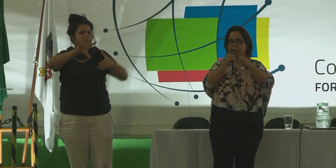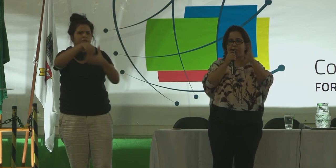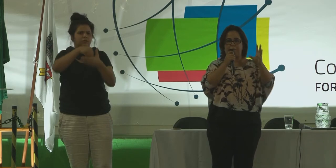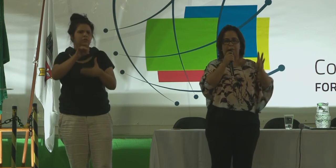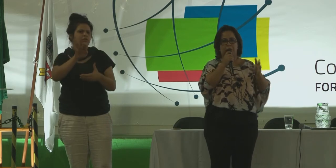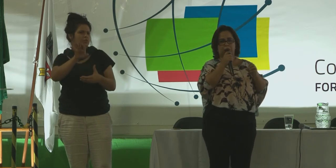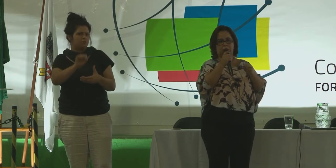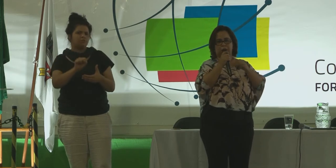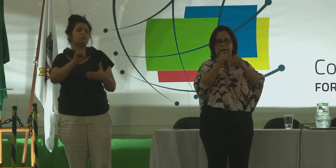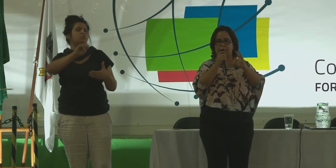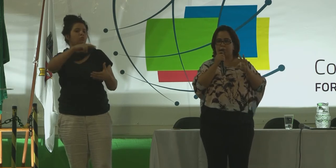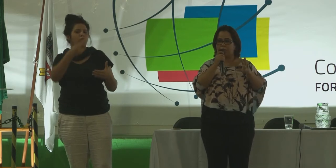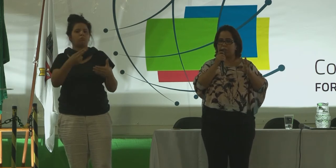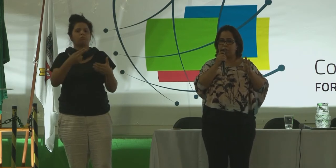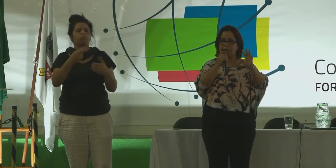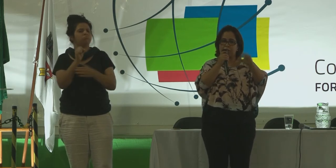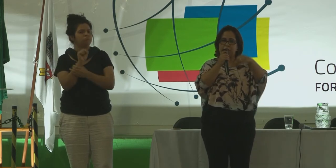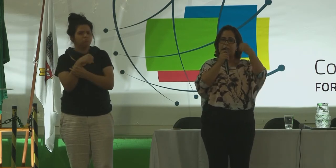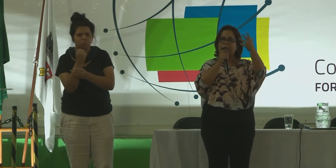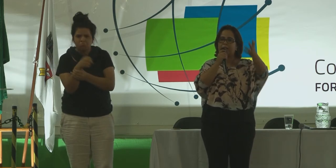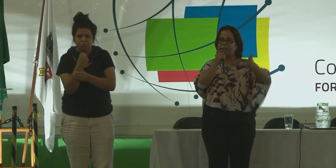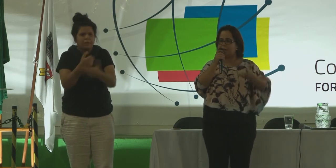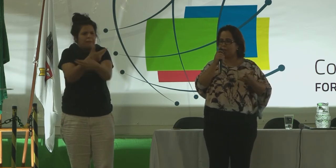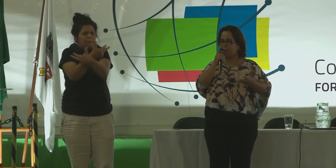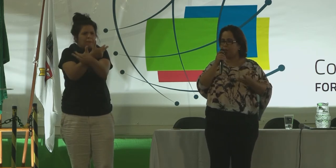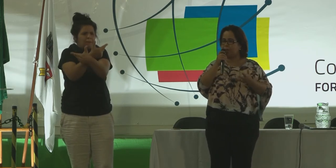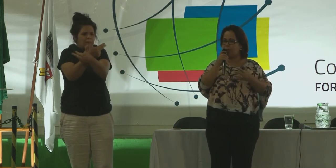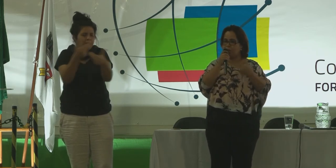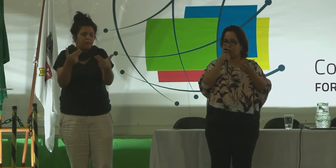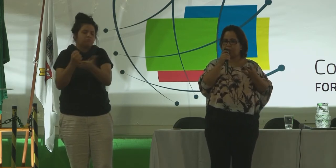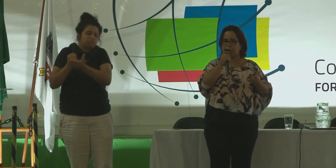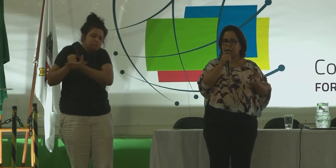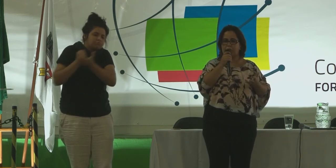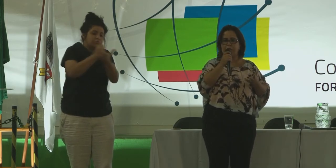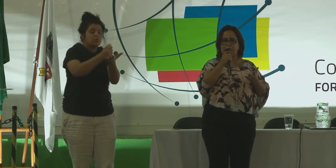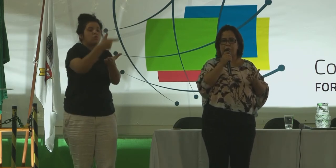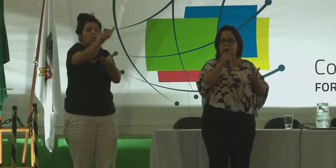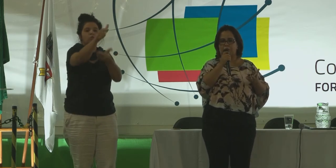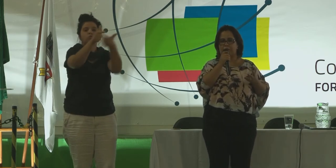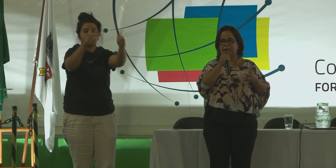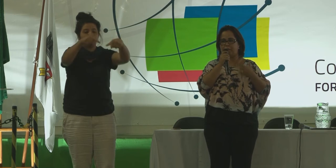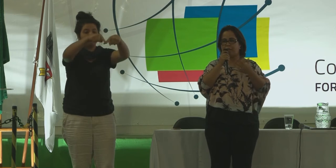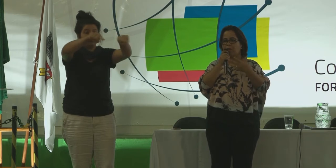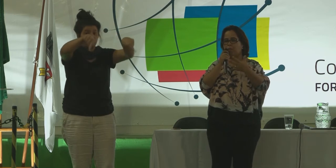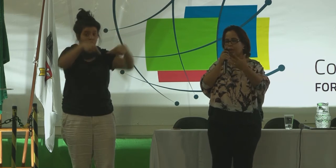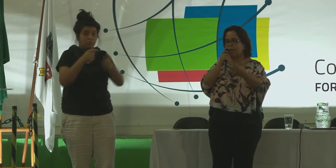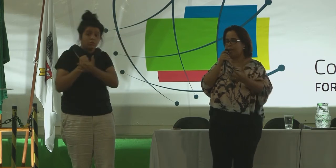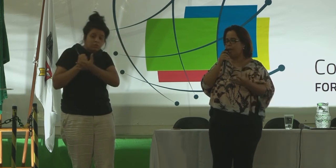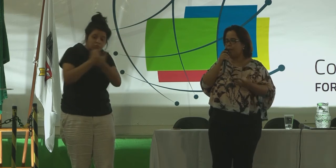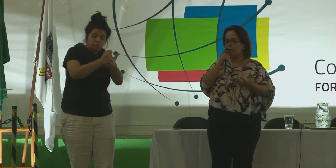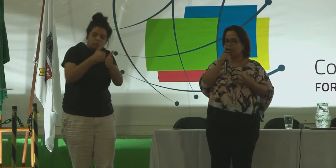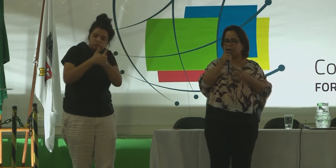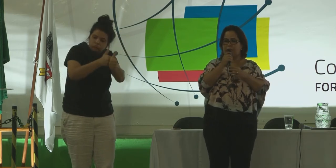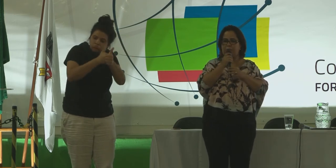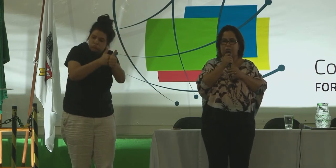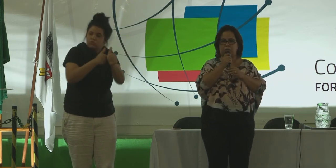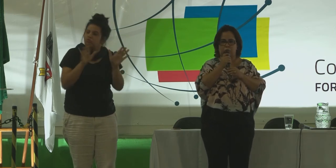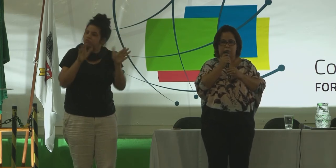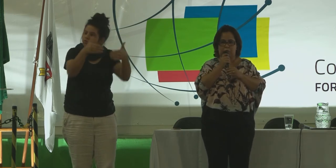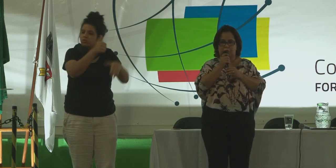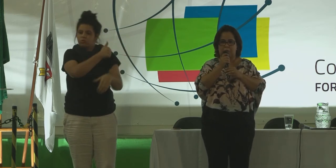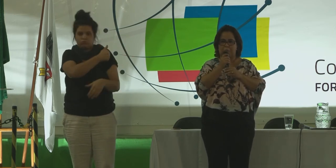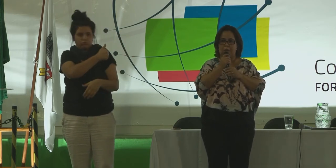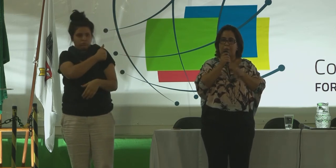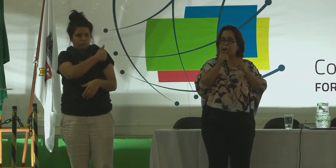por um fisioterapeuta e assim por diante, e em seguida ele é encaminhado para outros setores que possam receber e acompanhar mais diretamente